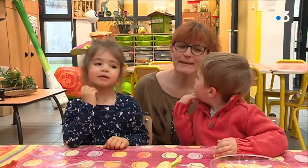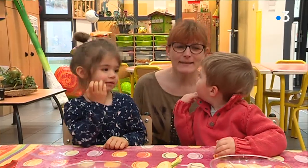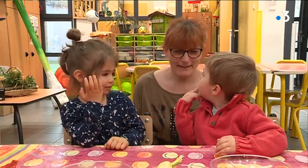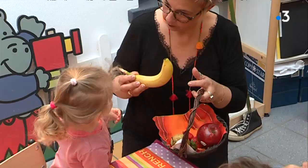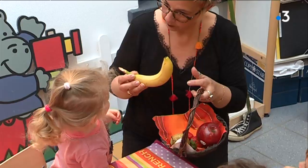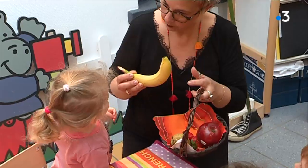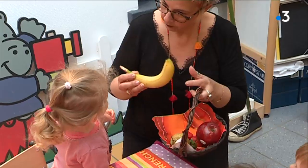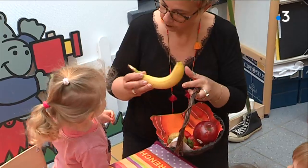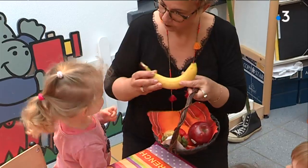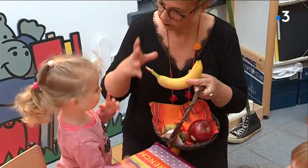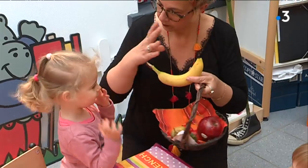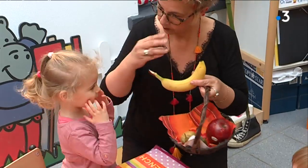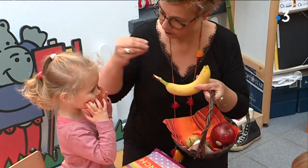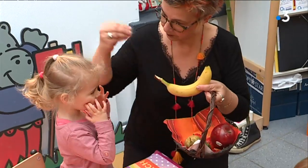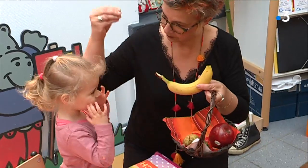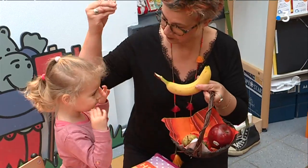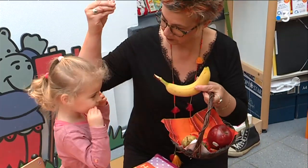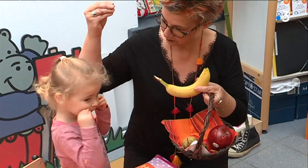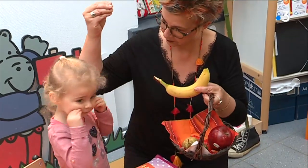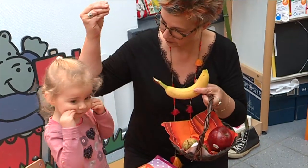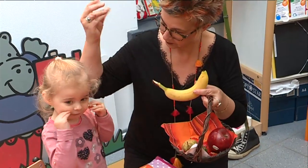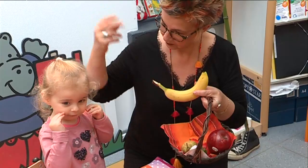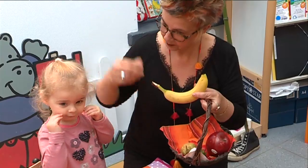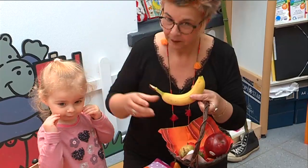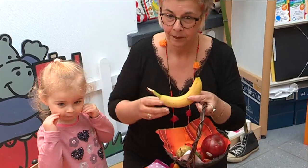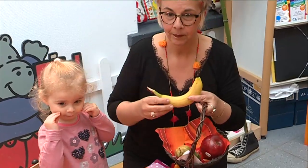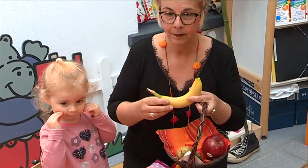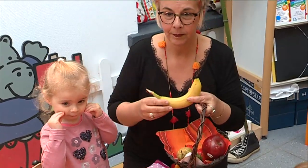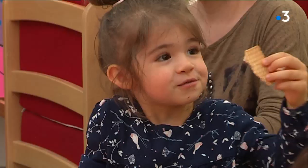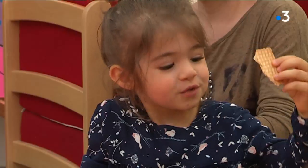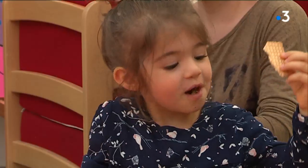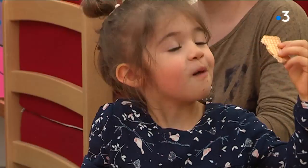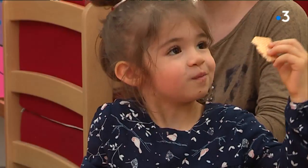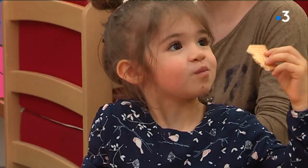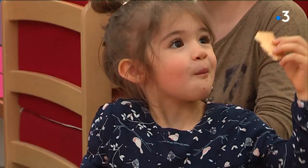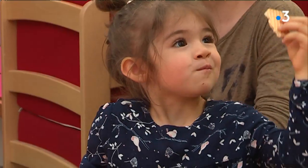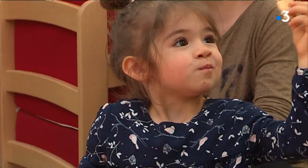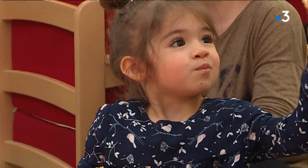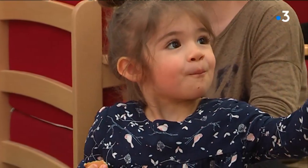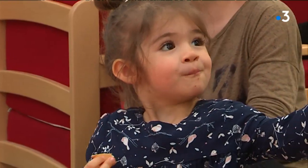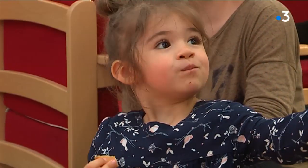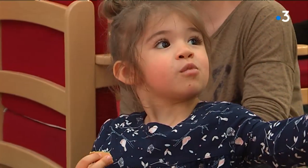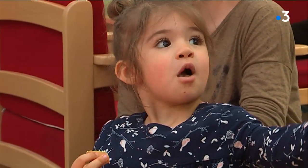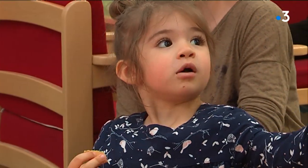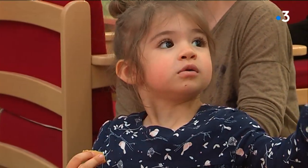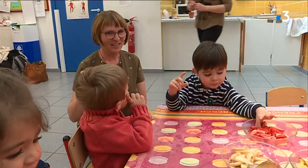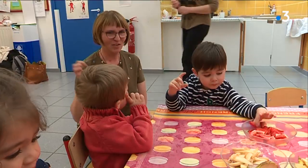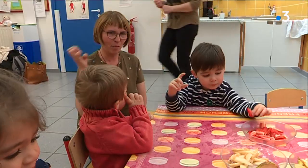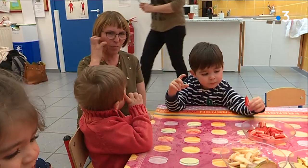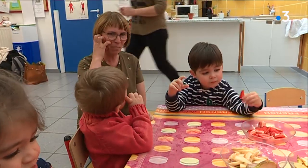Car dès qu'ils arrivent à prononcer le mot, ils arrêtent de le signer Pour apprendre ce moyen de communication adapté aux